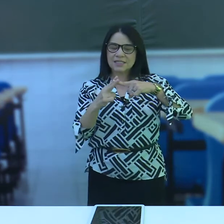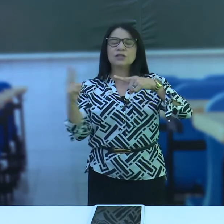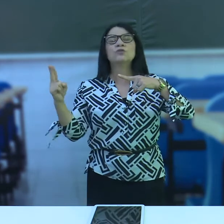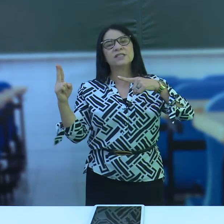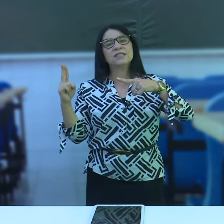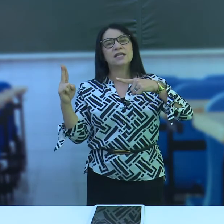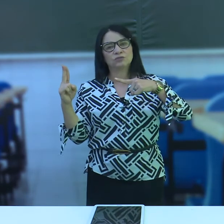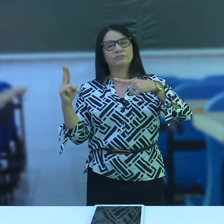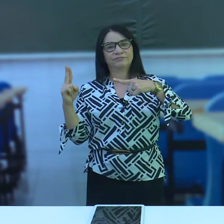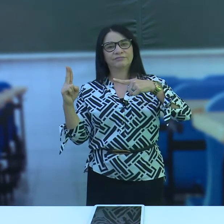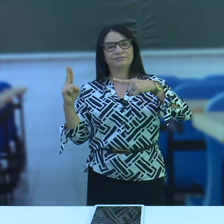circuncisão,